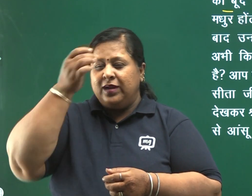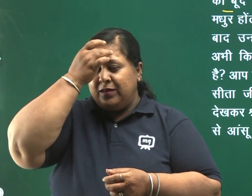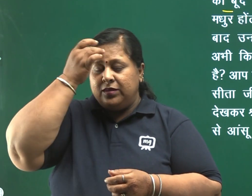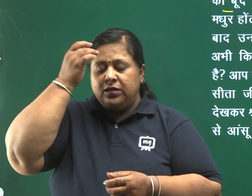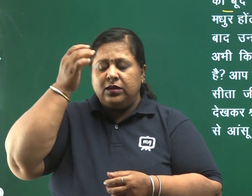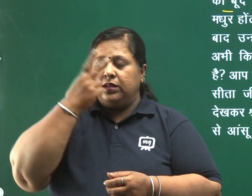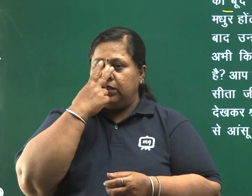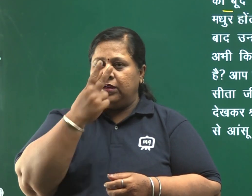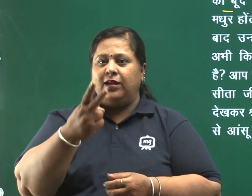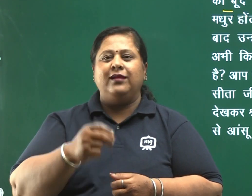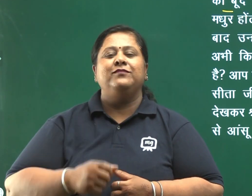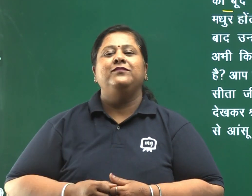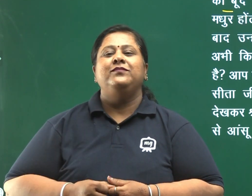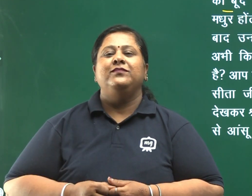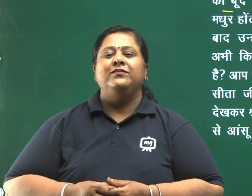झलकने लगी।